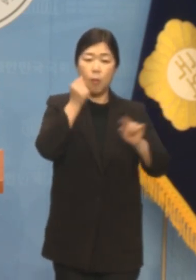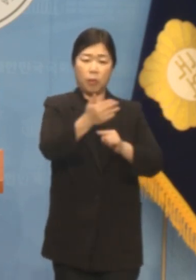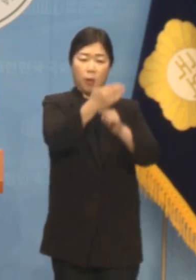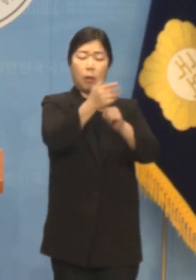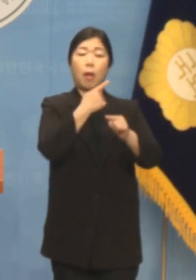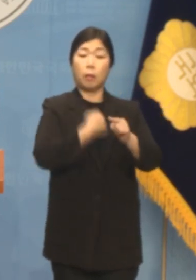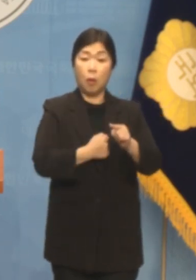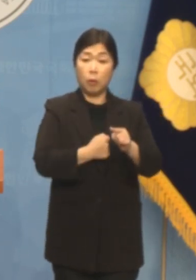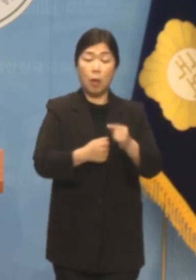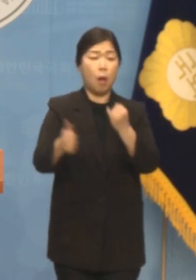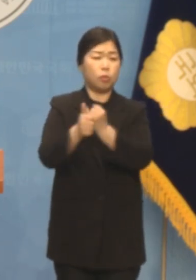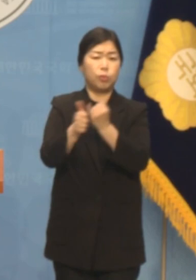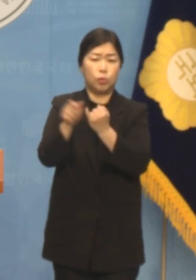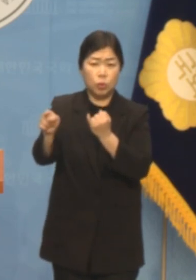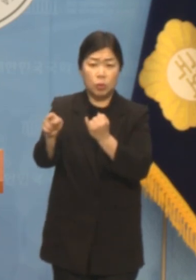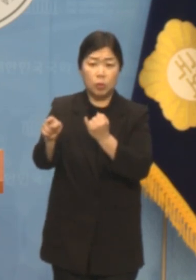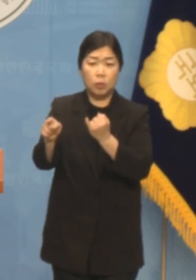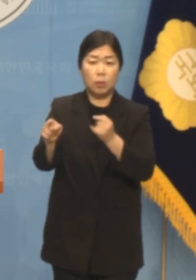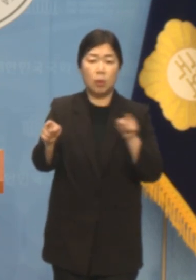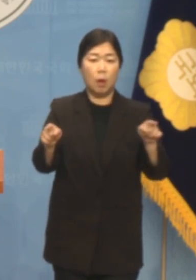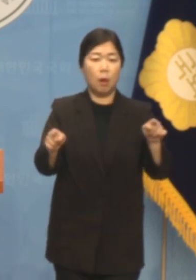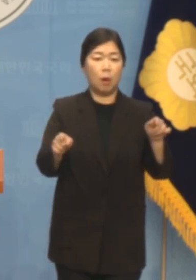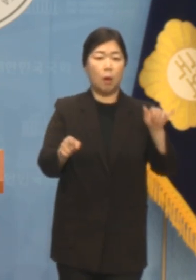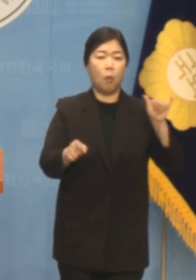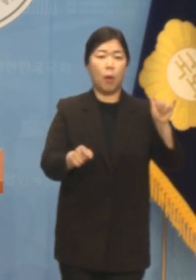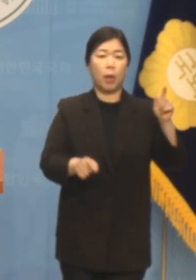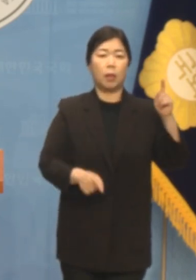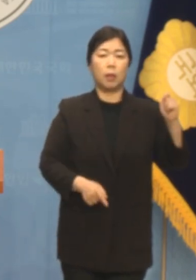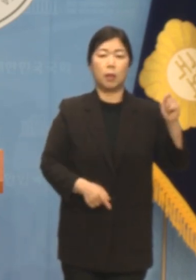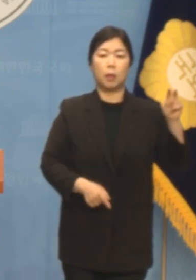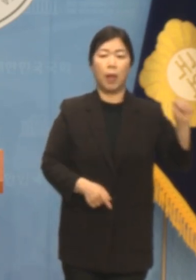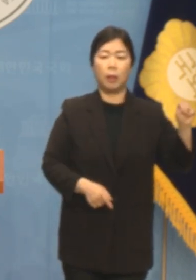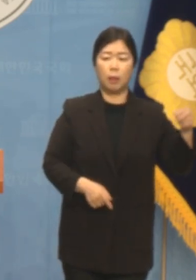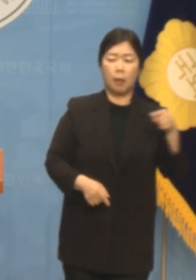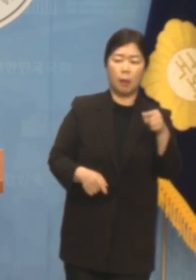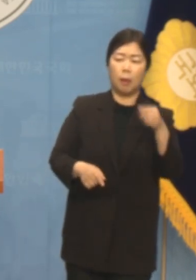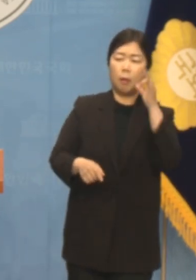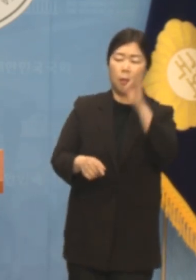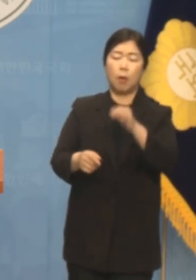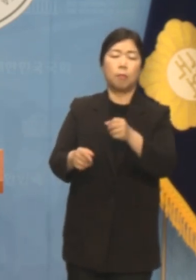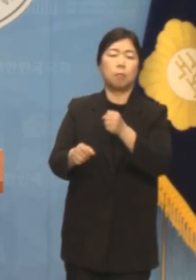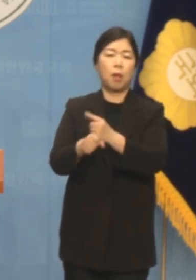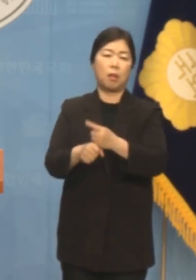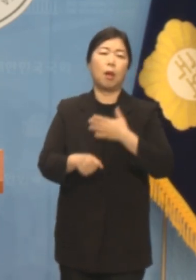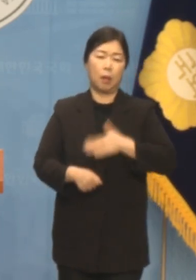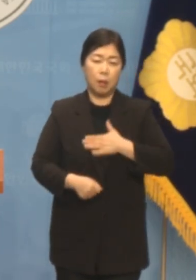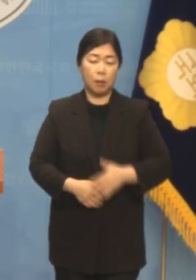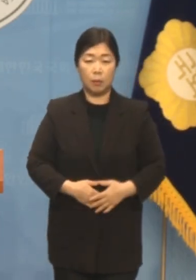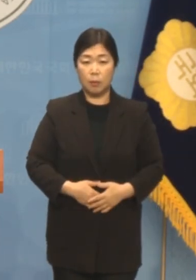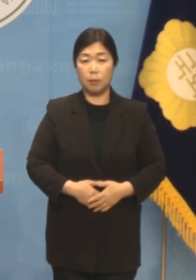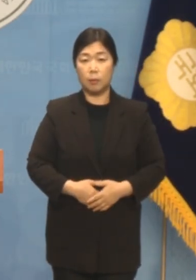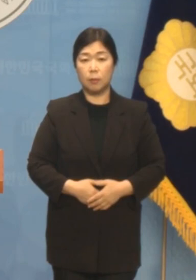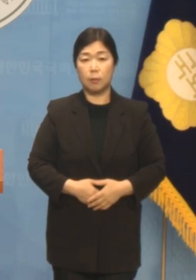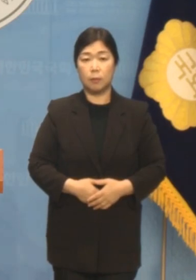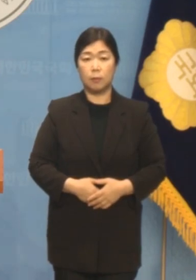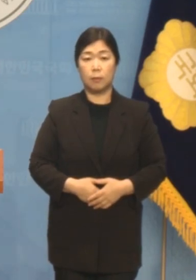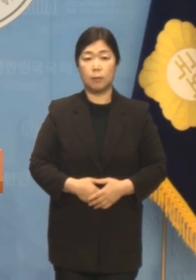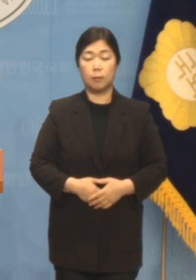YTN은 사전에 잘 알고 있었던 것입니다. 이것이 이번 사건의 본질입니다.